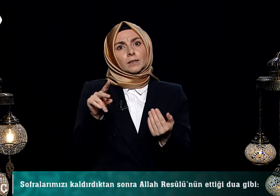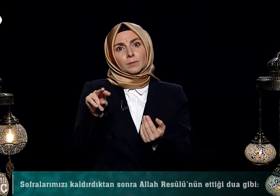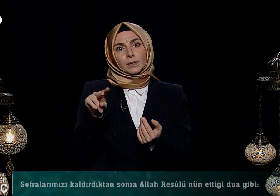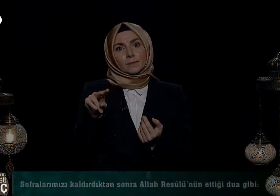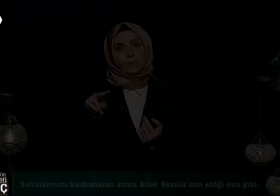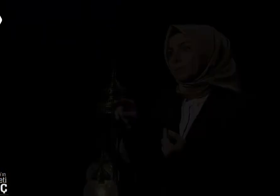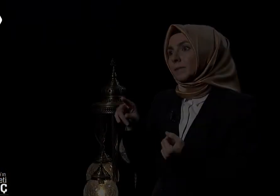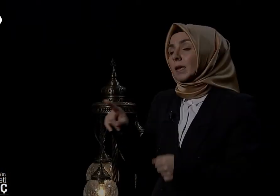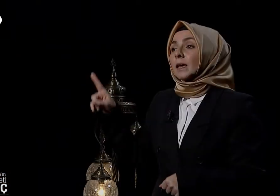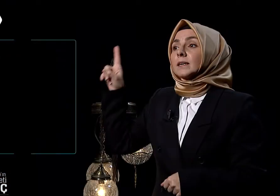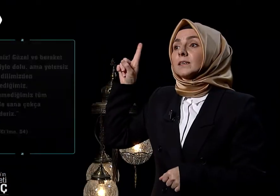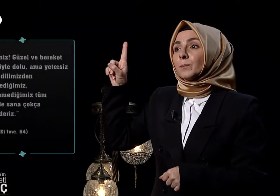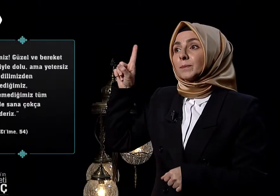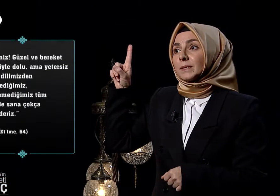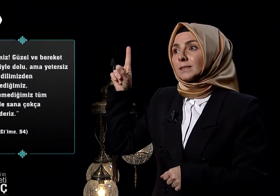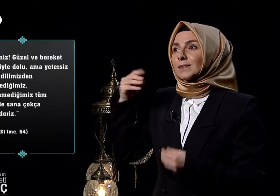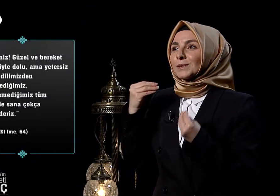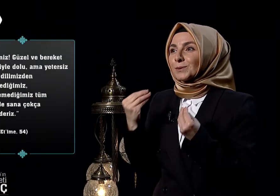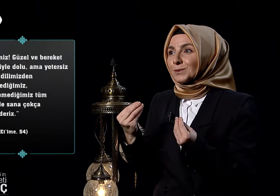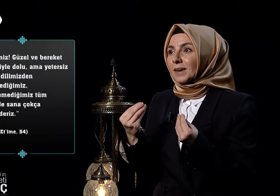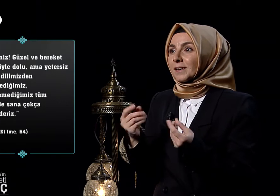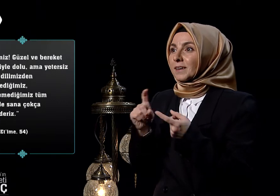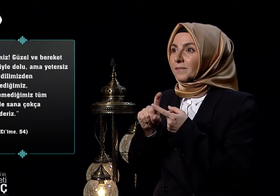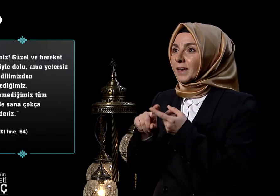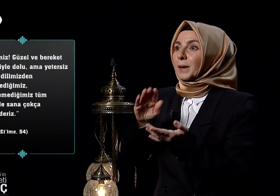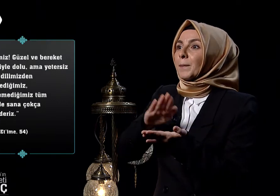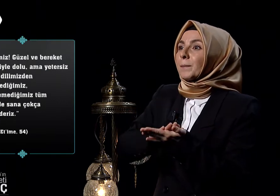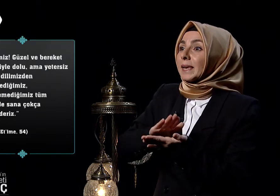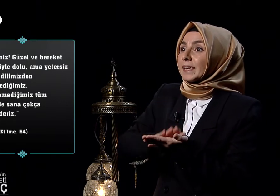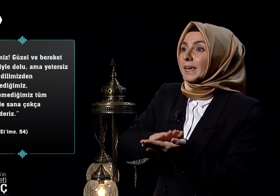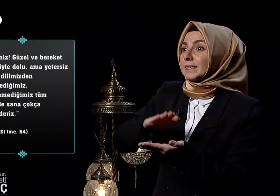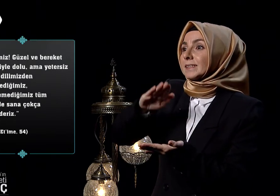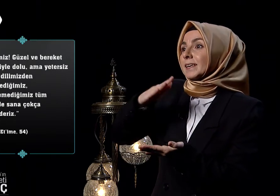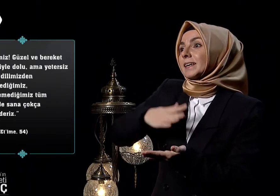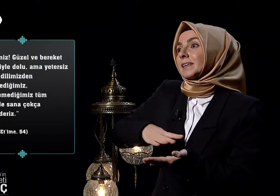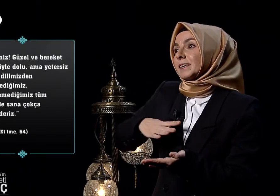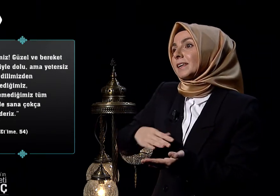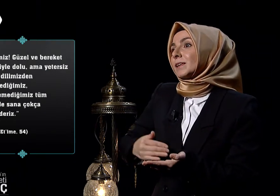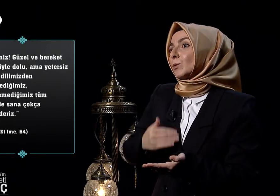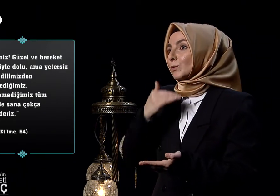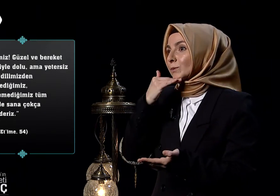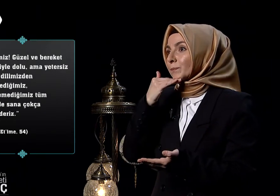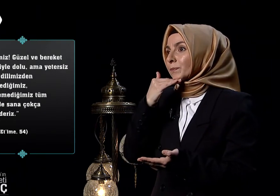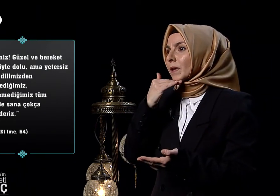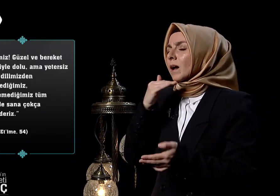gibi Rabbimiz güzel ve bereket dilekleriyle dolu